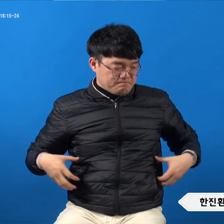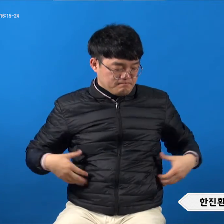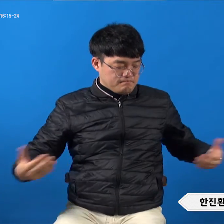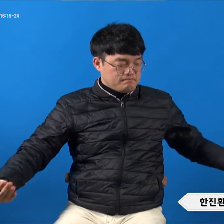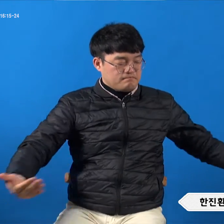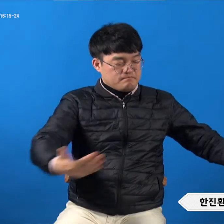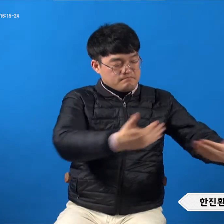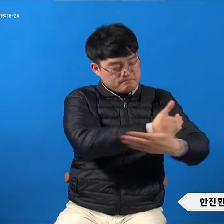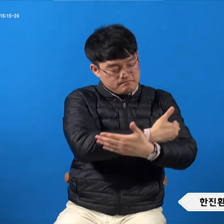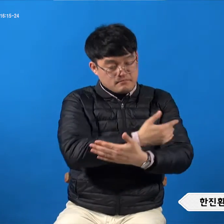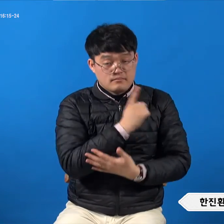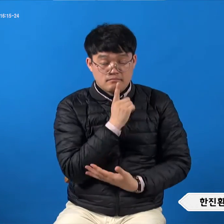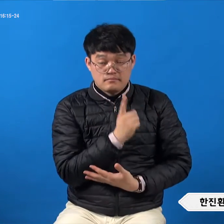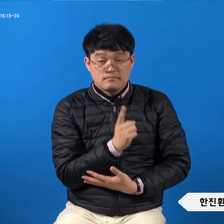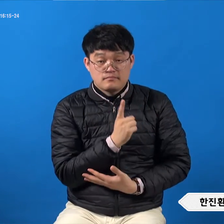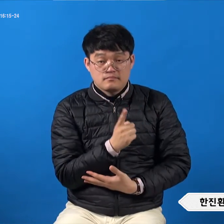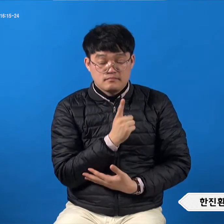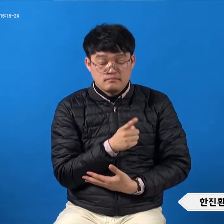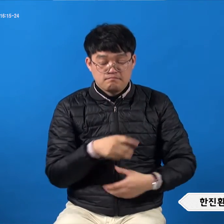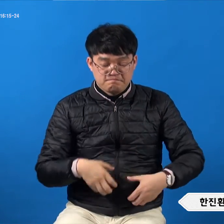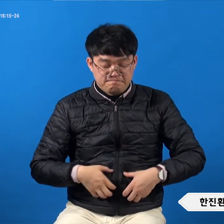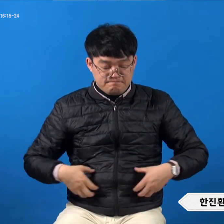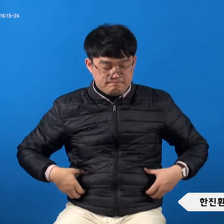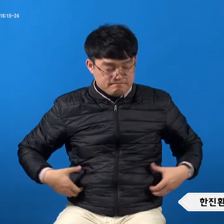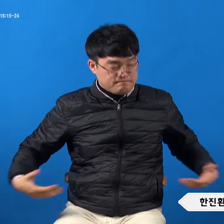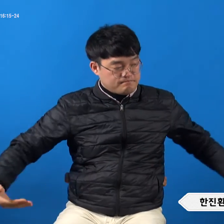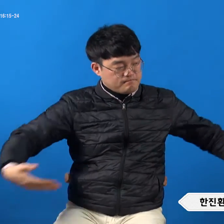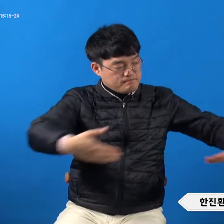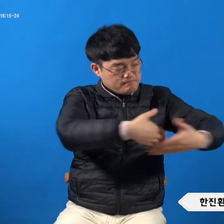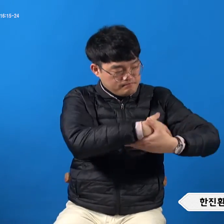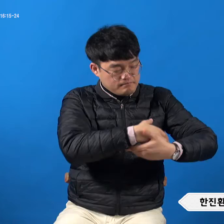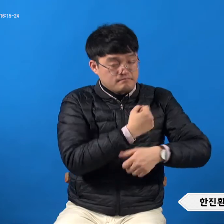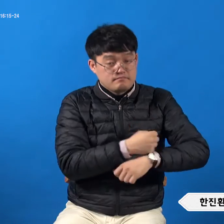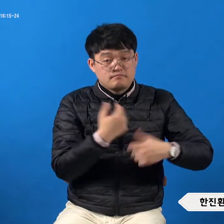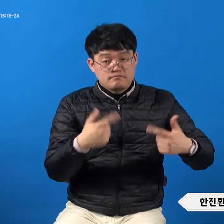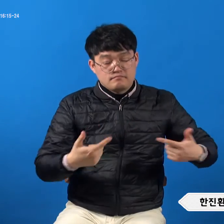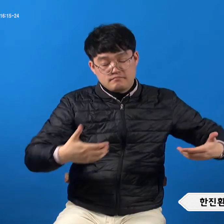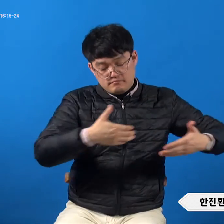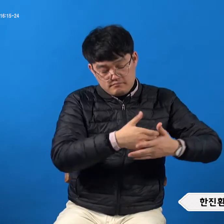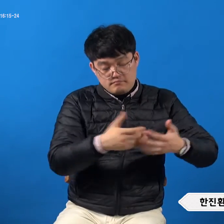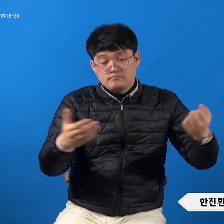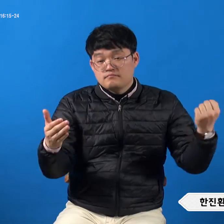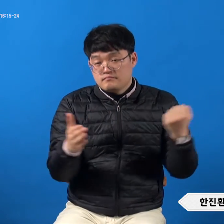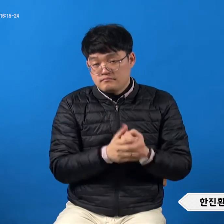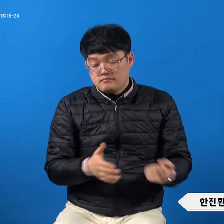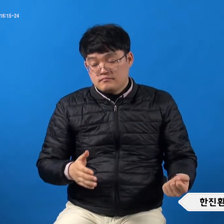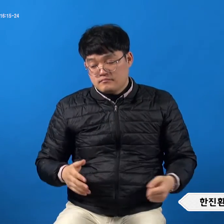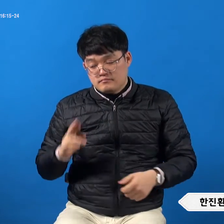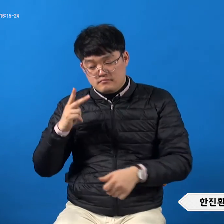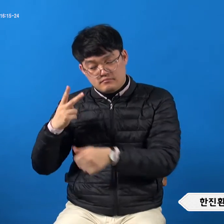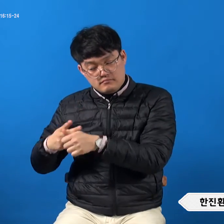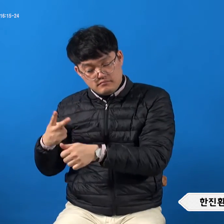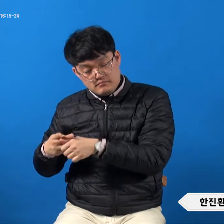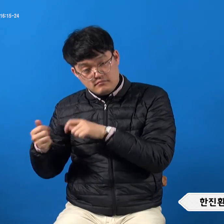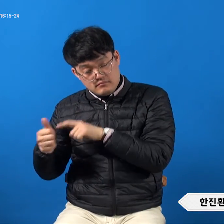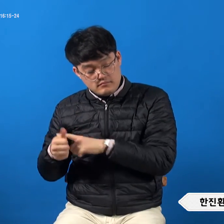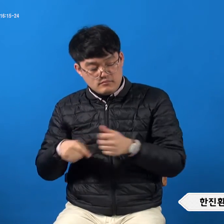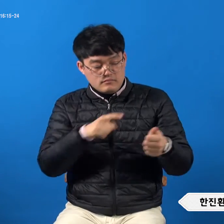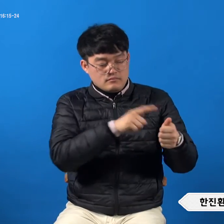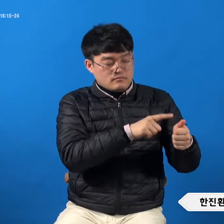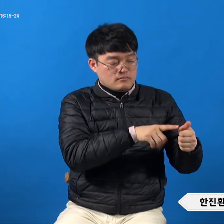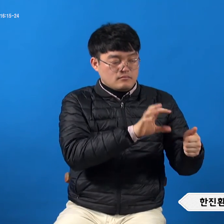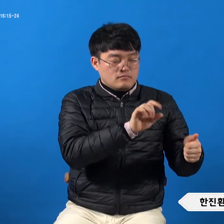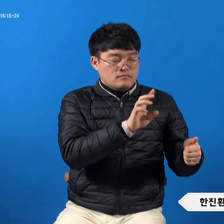포용한 것입니다. 그런 넓은 포용력으로 아볼로를 늘 감쌌기 때문에 바울과 아볼로는